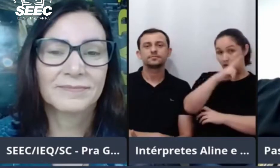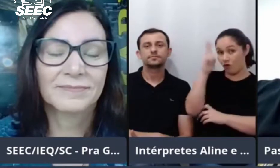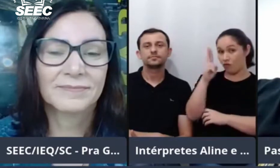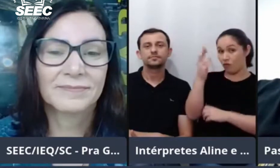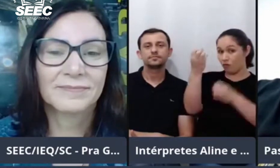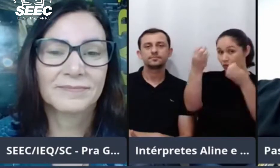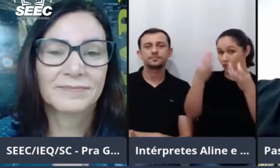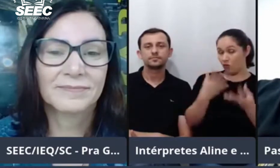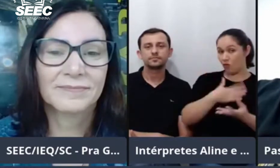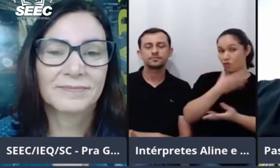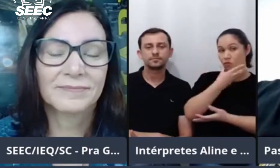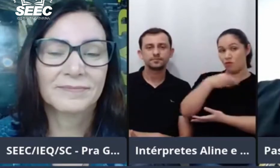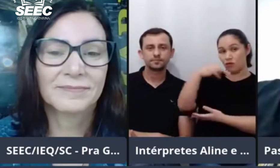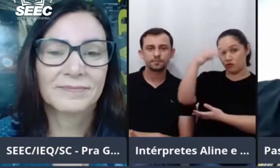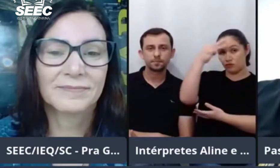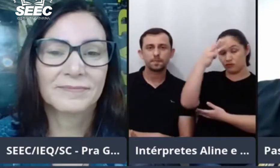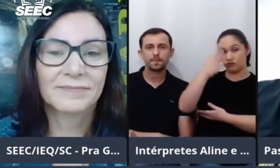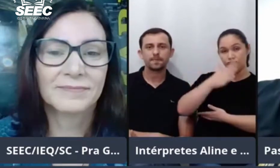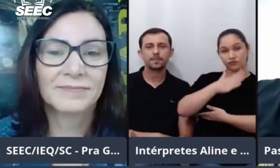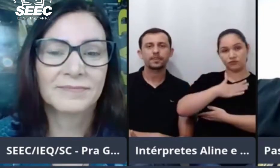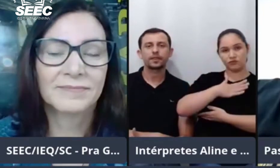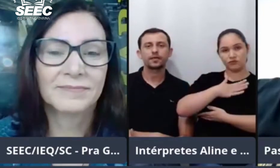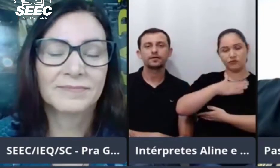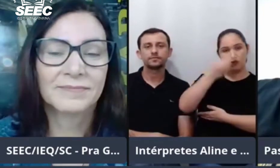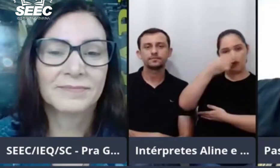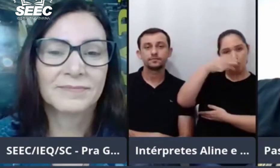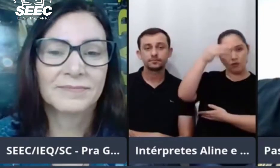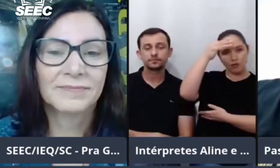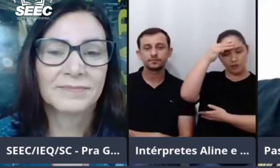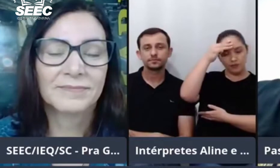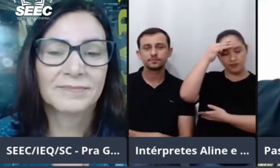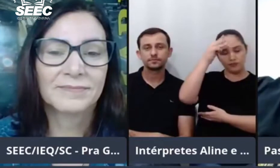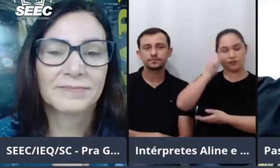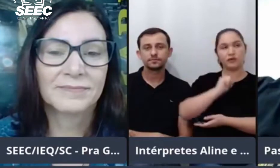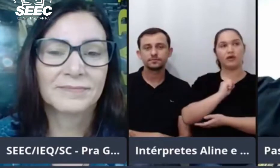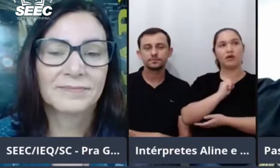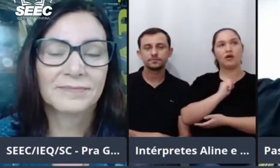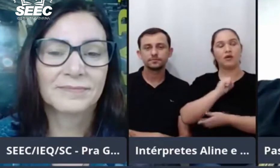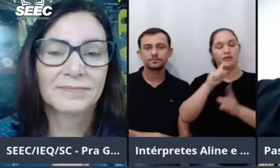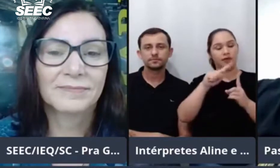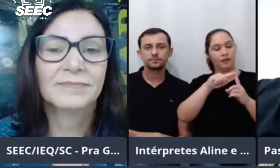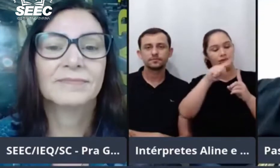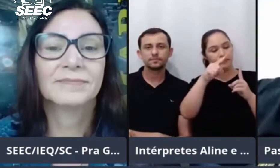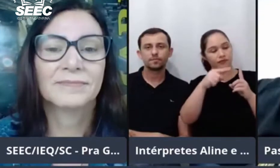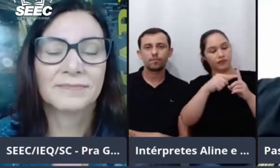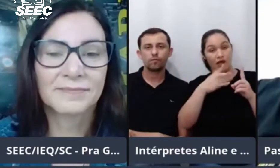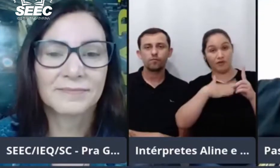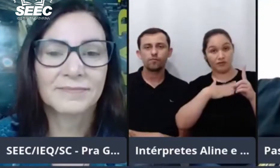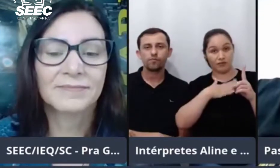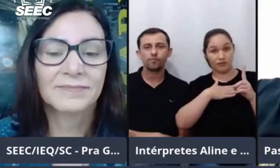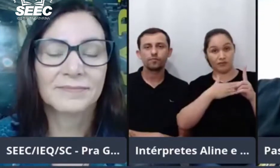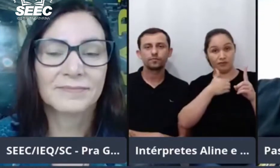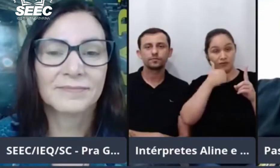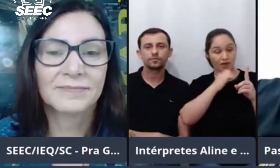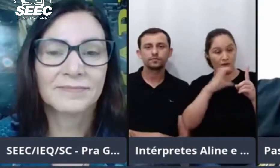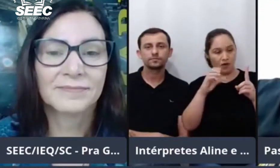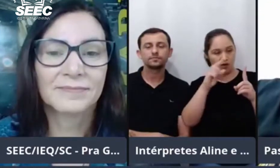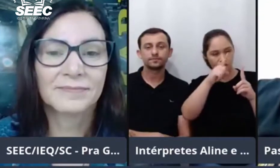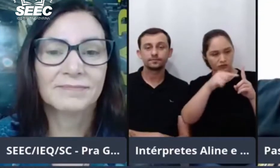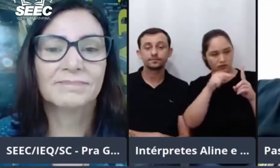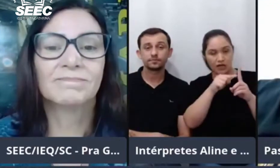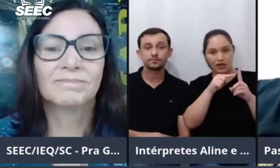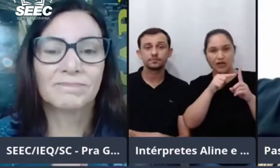teve, na gravidez da minha cunhada, ele passou por um processo muito delicado, porque a minha cunhada teve rubéola,